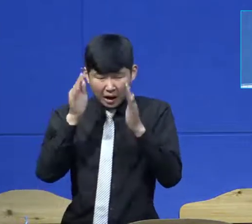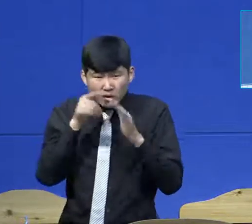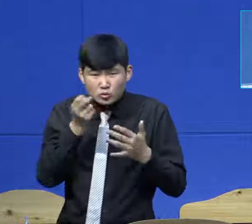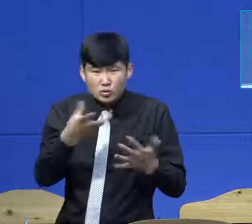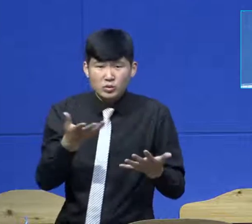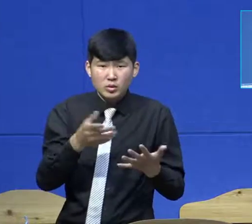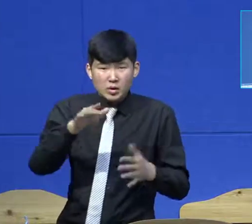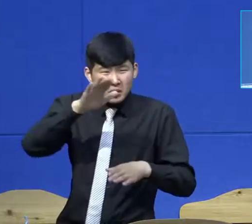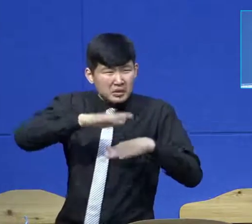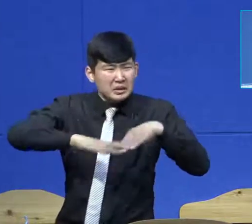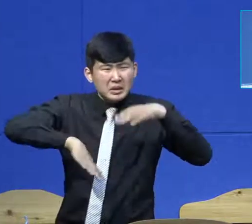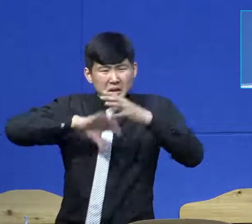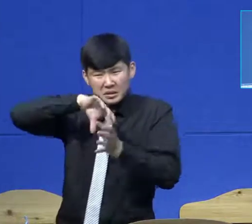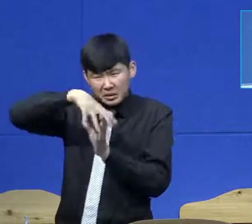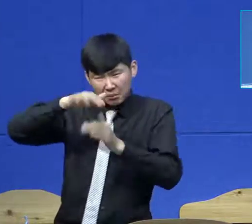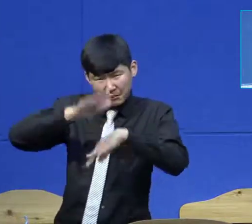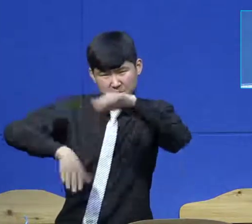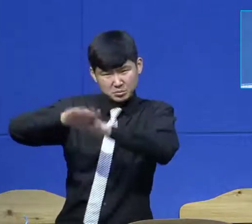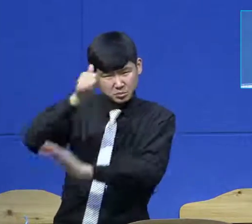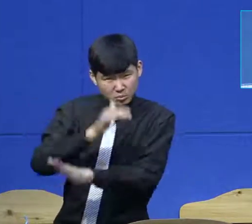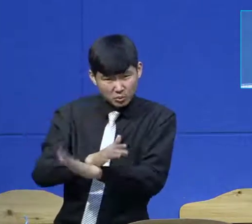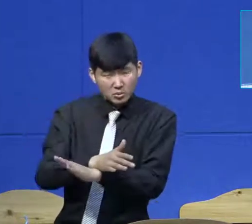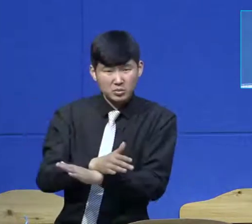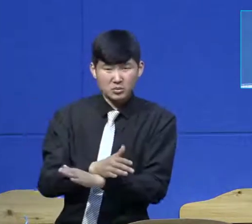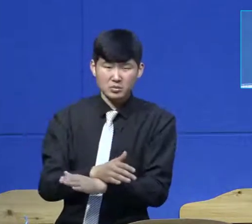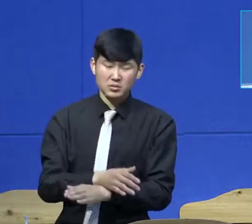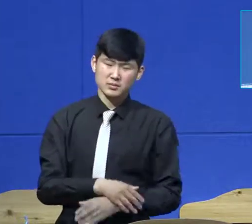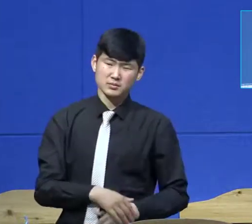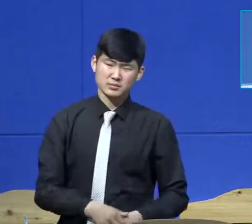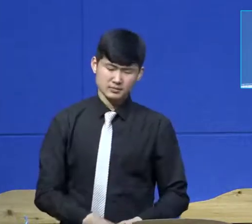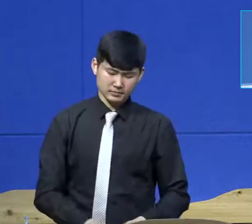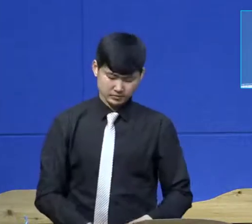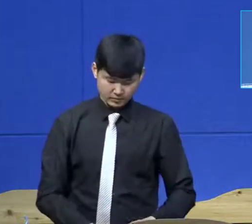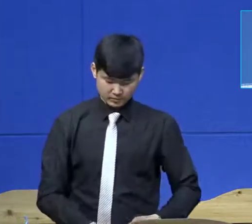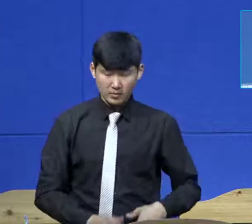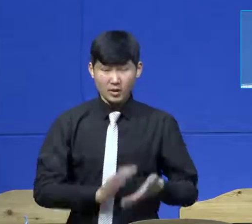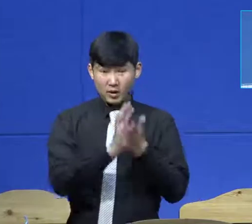дэлхийн баригдчихсан байсан.